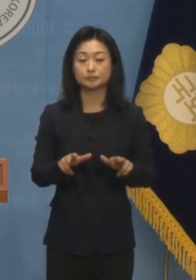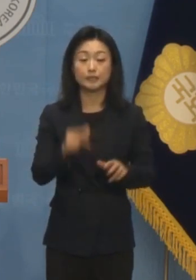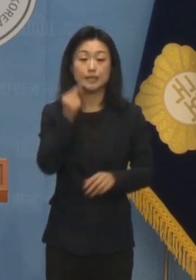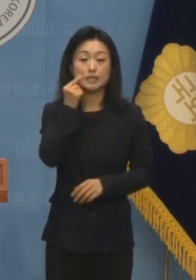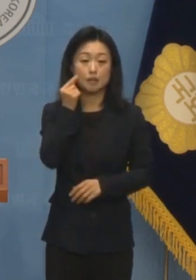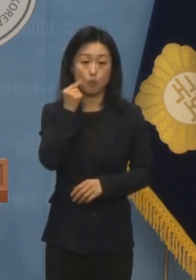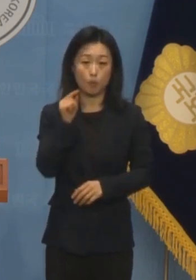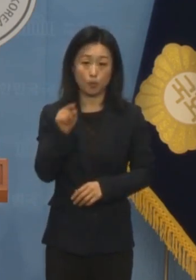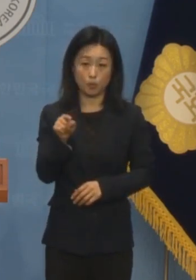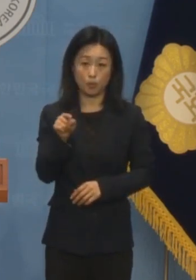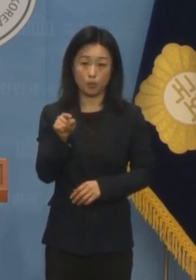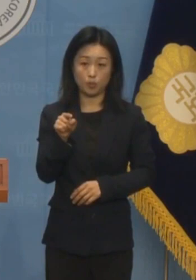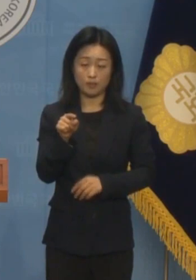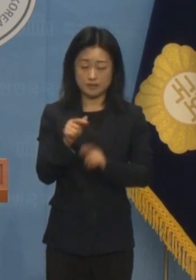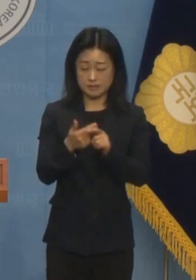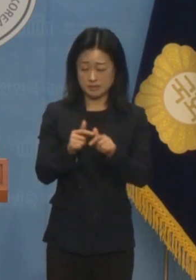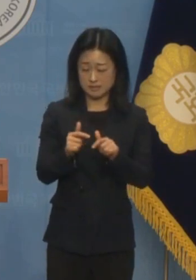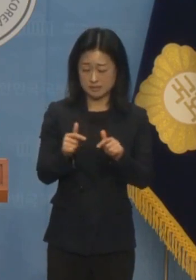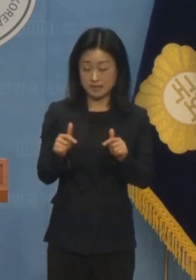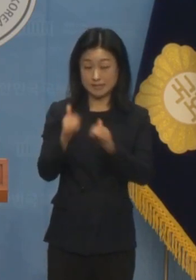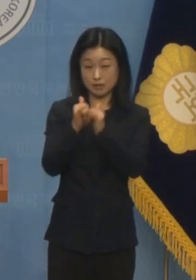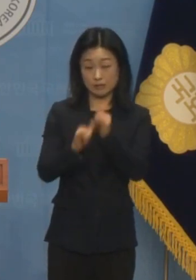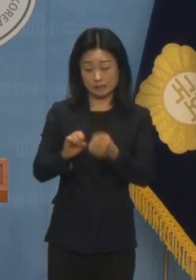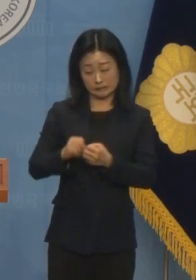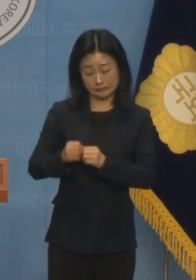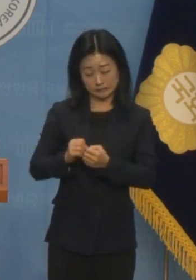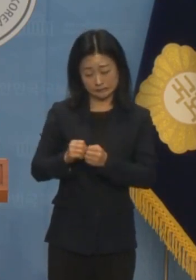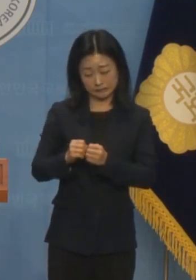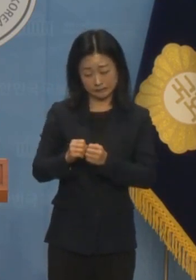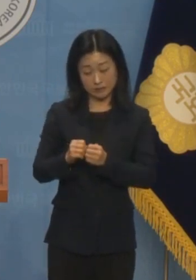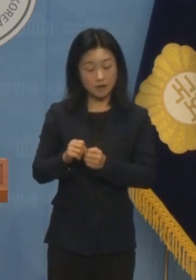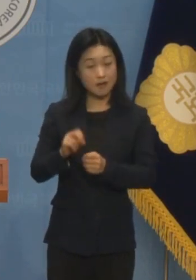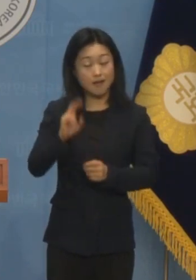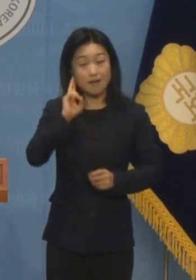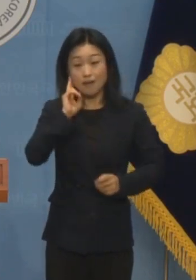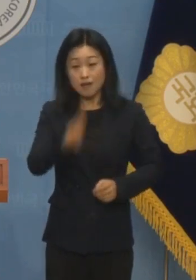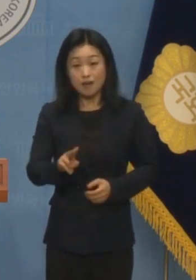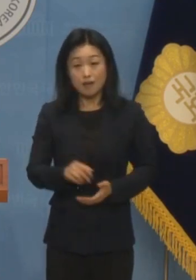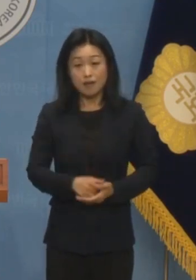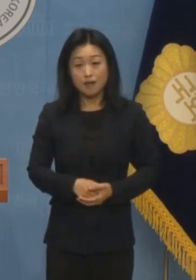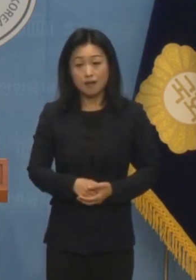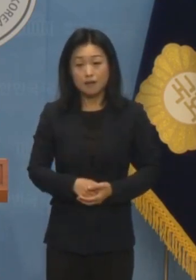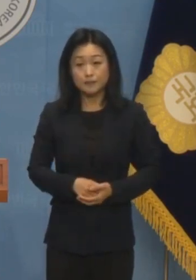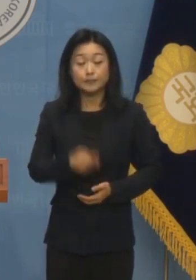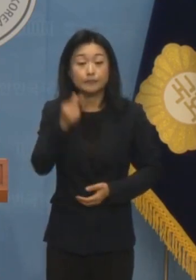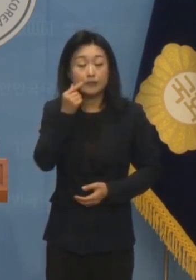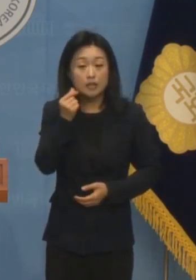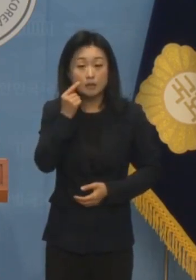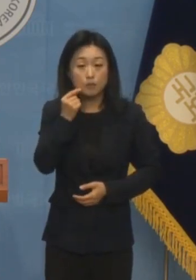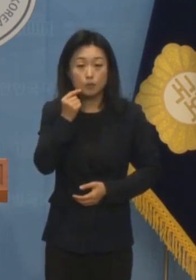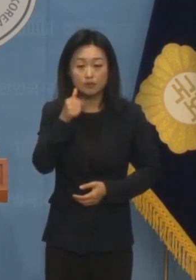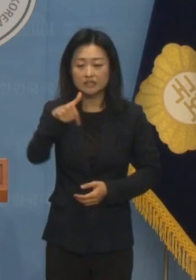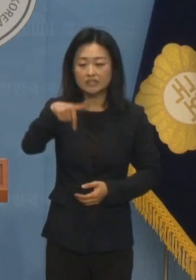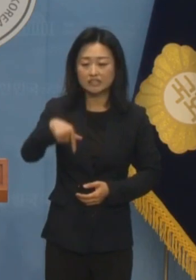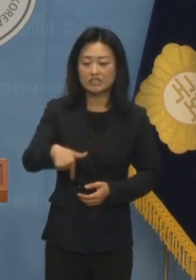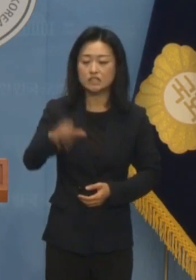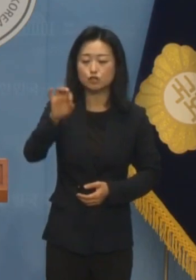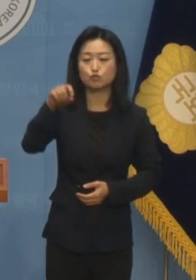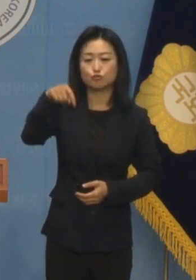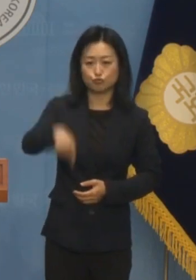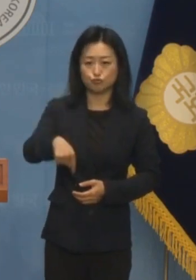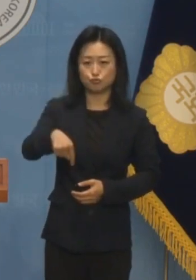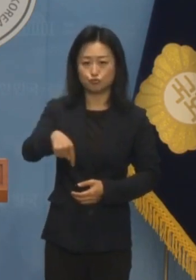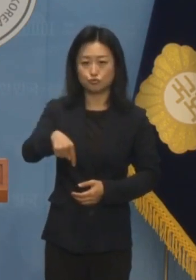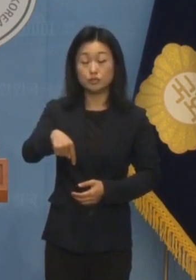일본의 여러 가지 역사 외곡이 심각하게 자행되고 있습니다 일본의 구하가 이미 예견된